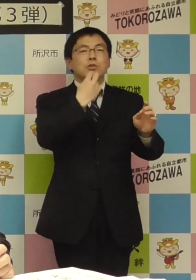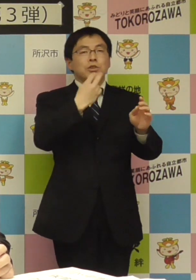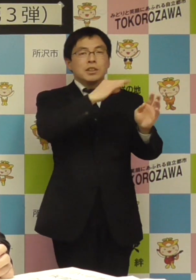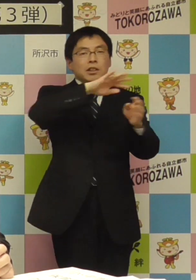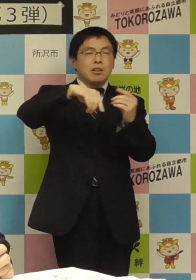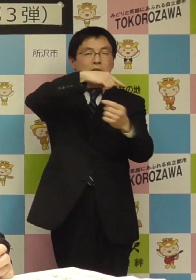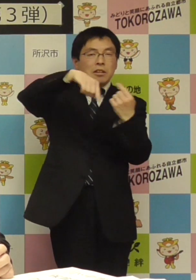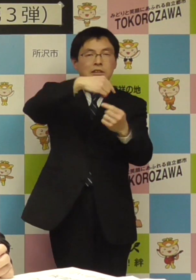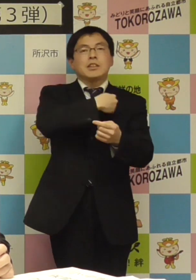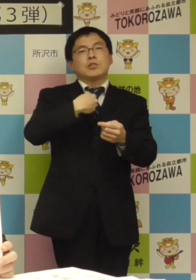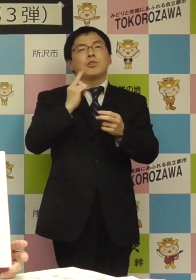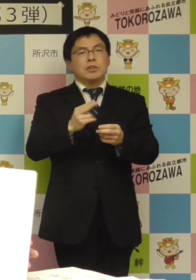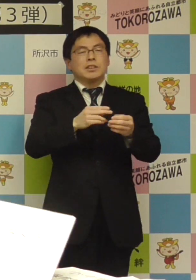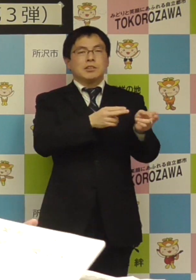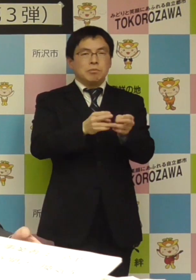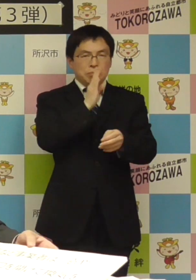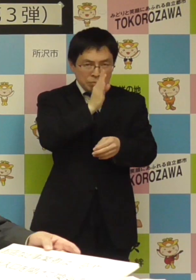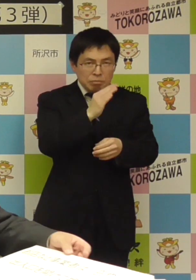いたします。